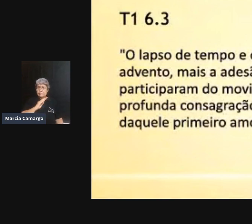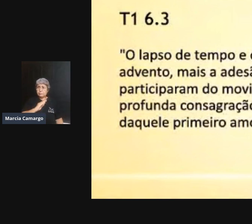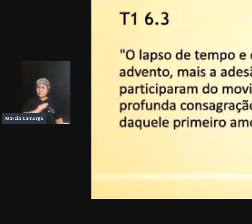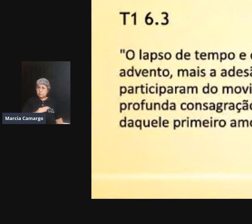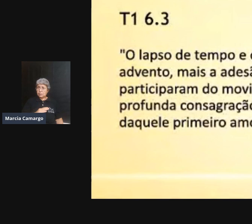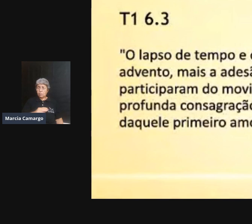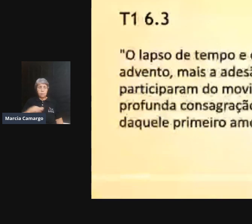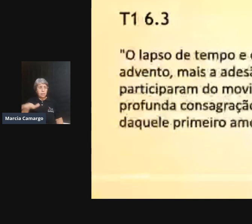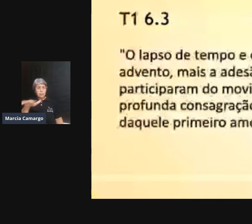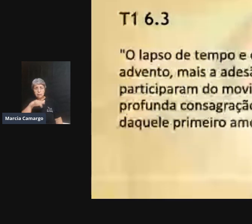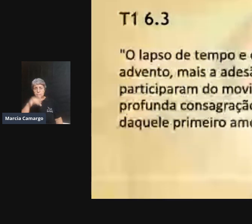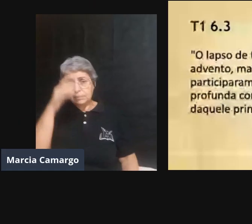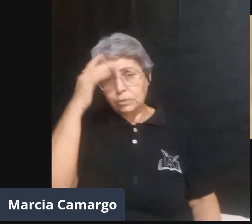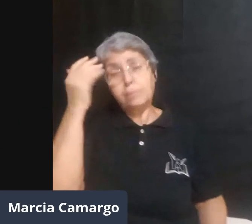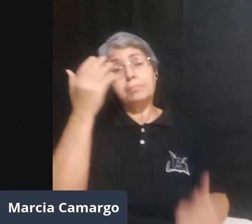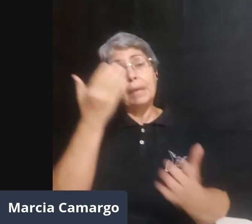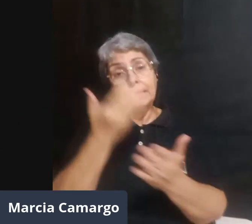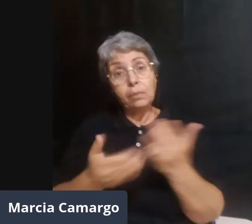amor.